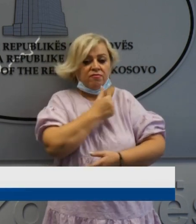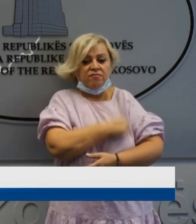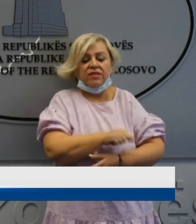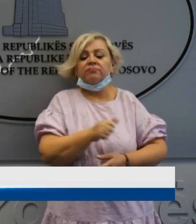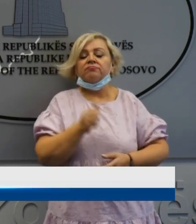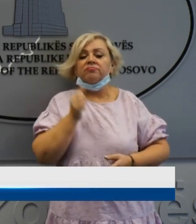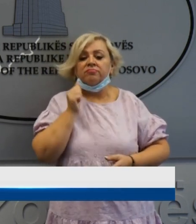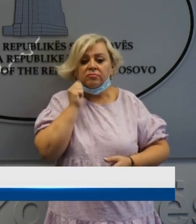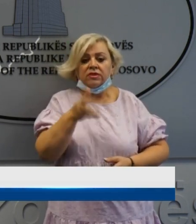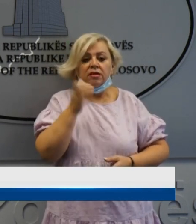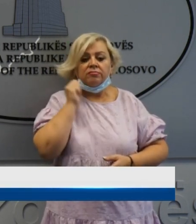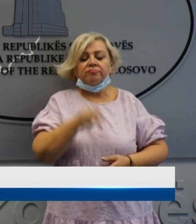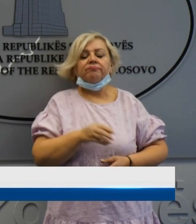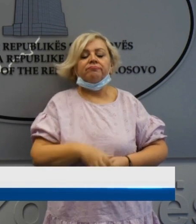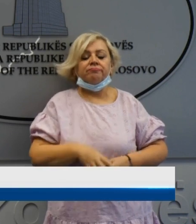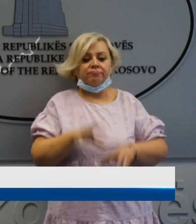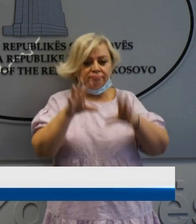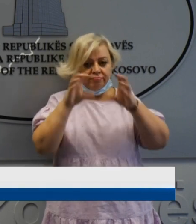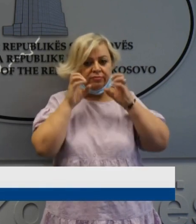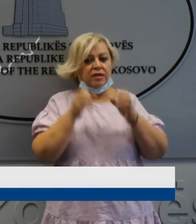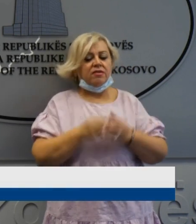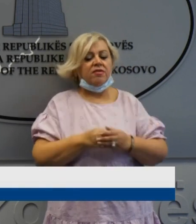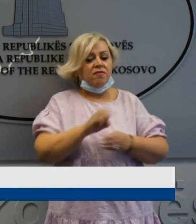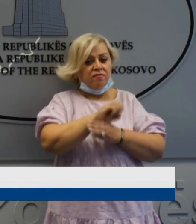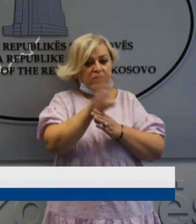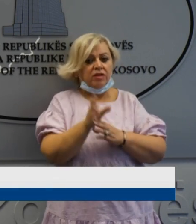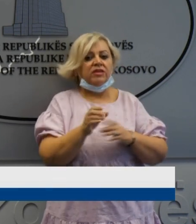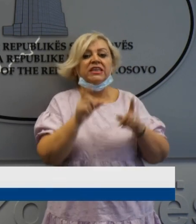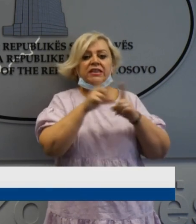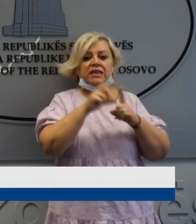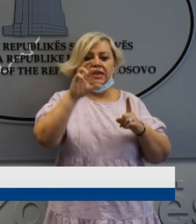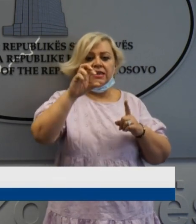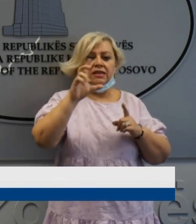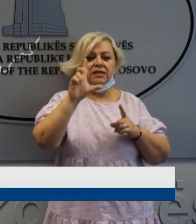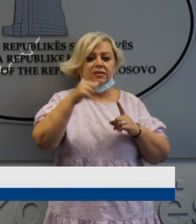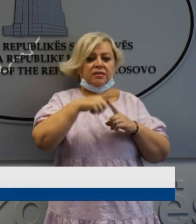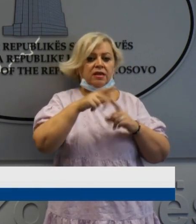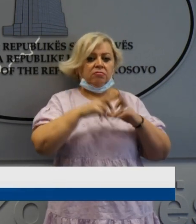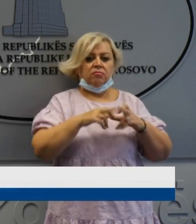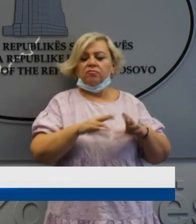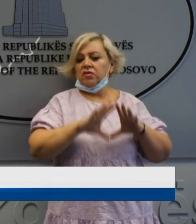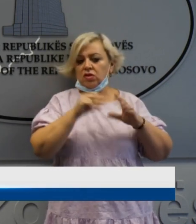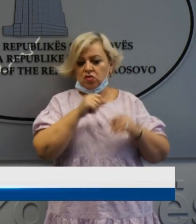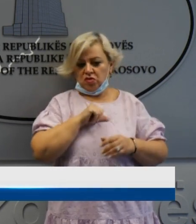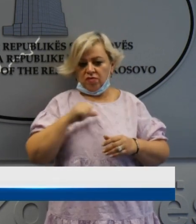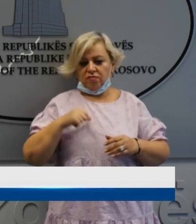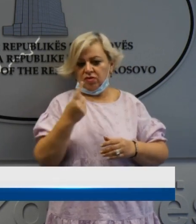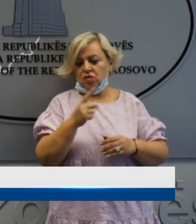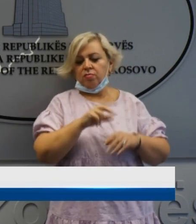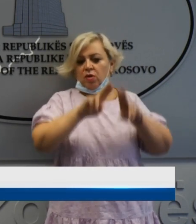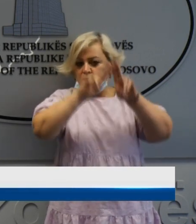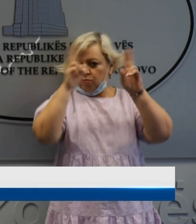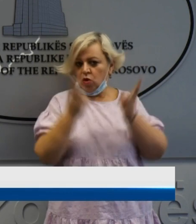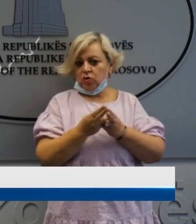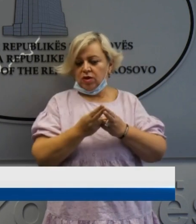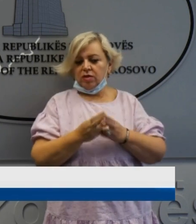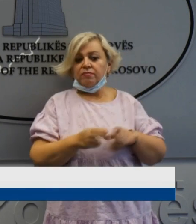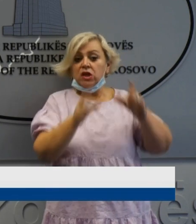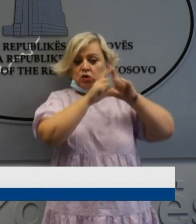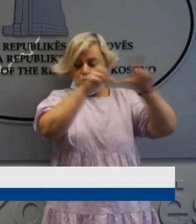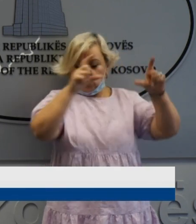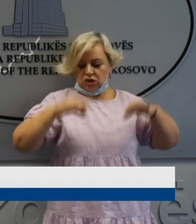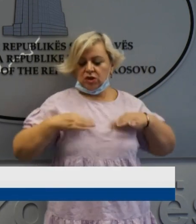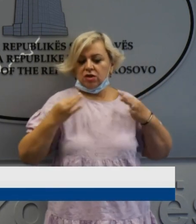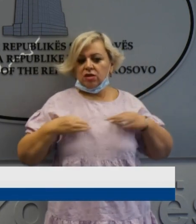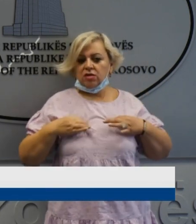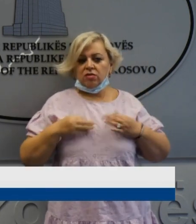shumë po mësojmë për variantin Delta. Jo vetëm ne, por e gjithë bota. Instituti Kombëtar i Shëndetësisë